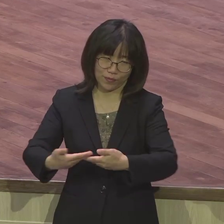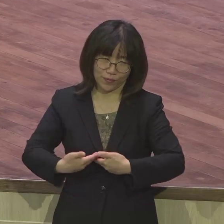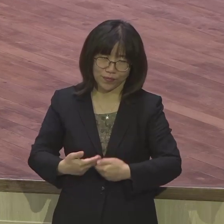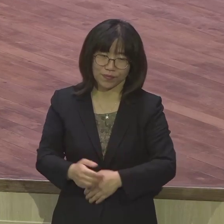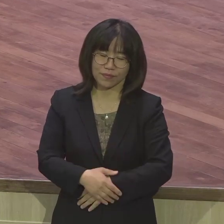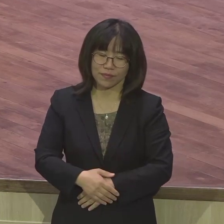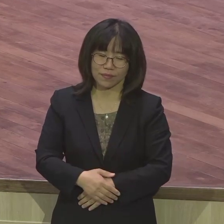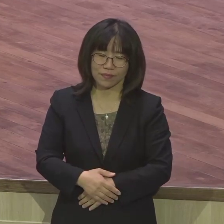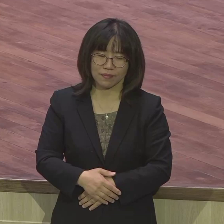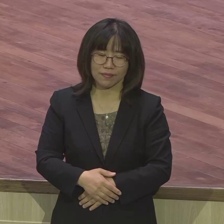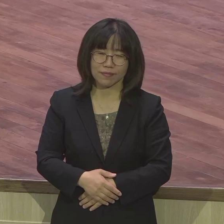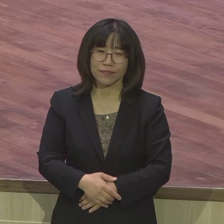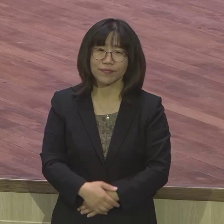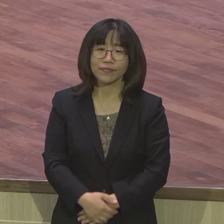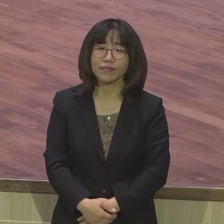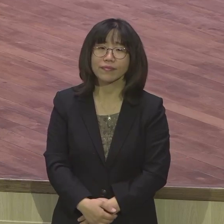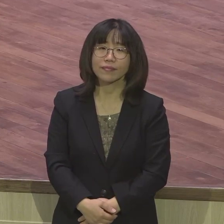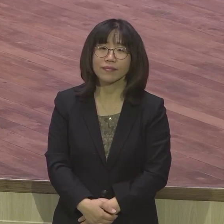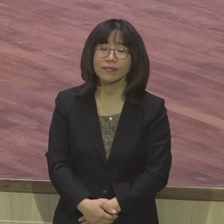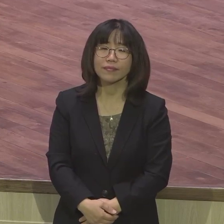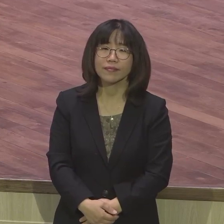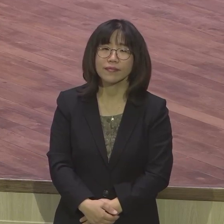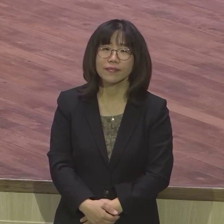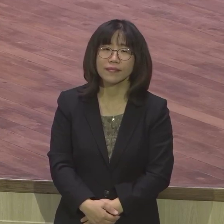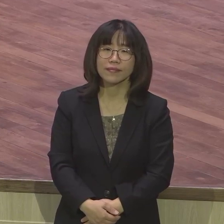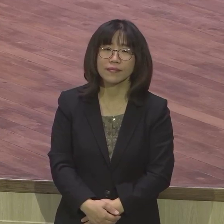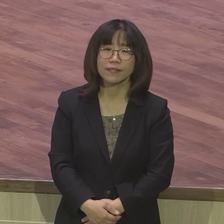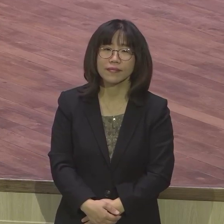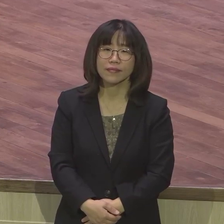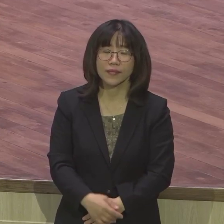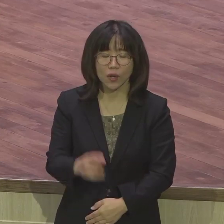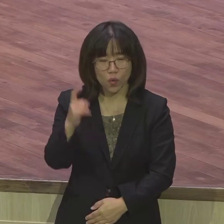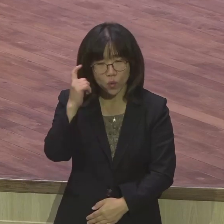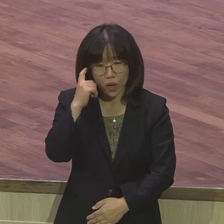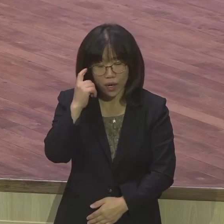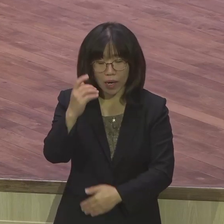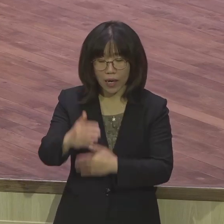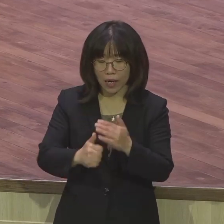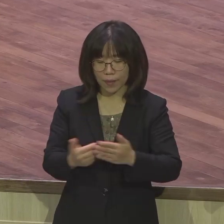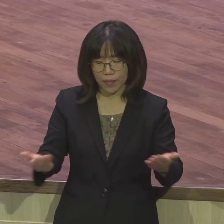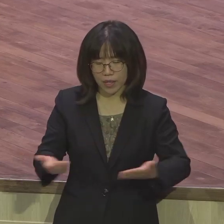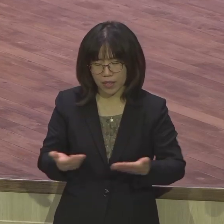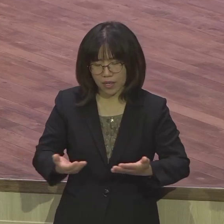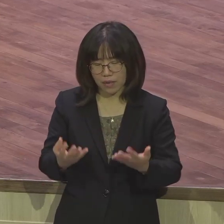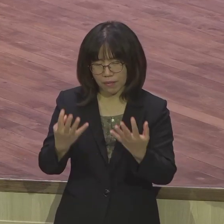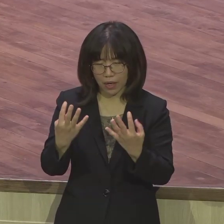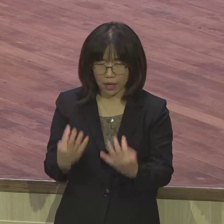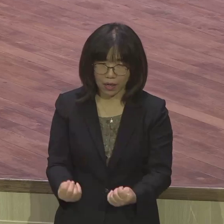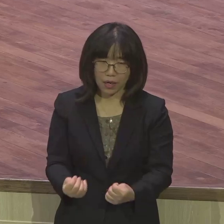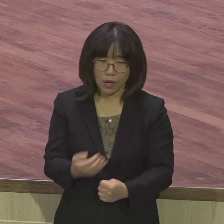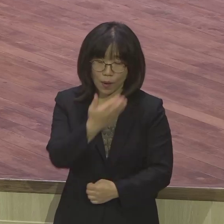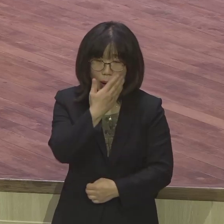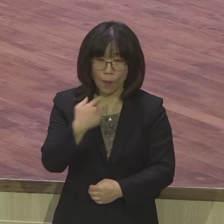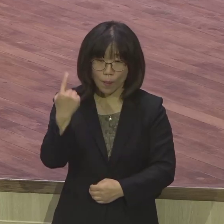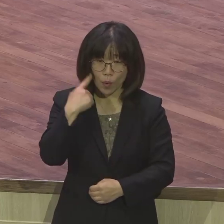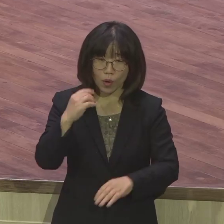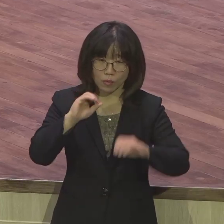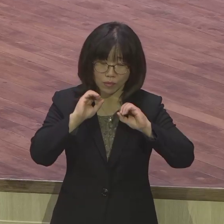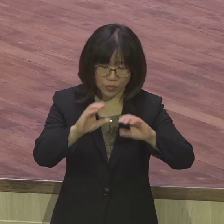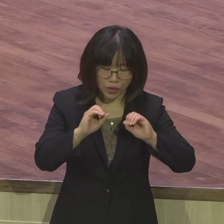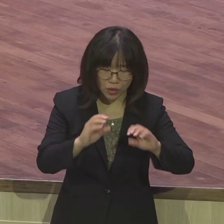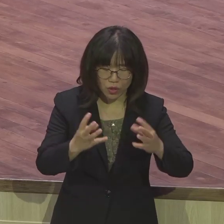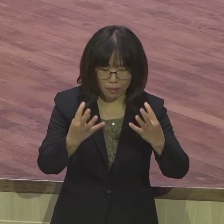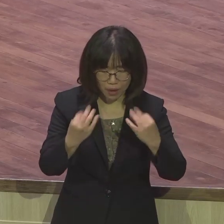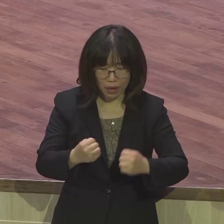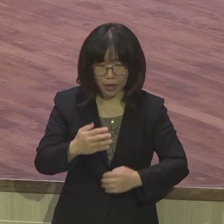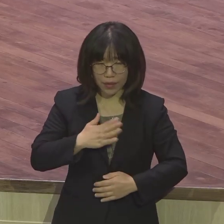많이 회복시키시는 것 같아요. 왜냐? 우리가 할 일이 너무 많아요. 복음 전할 일이 너무 많아요.